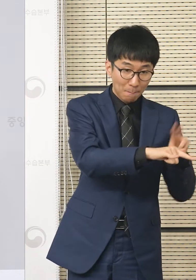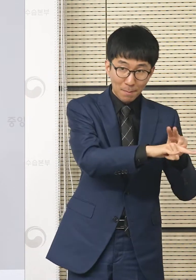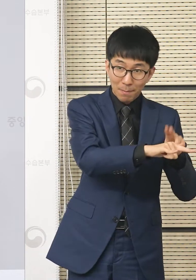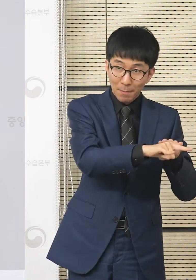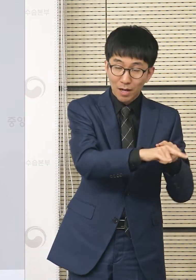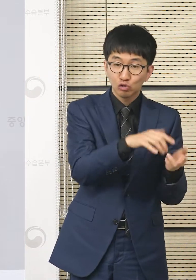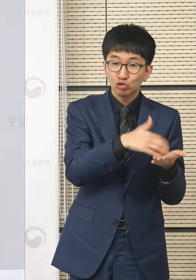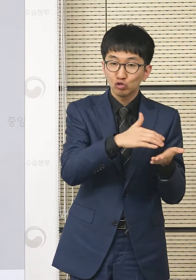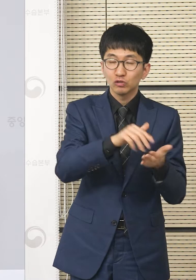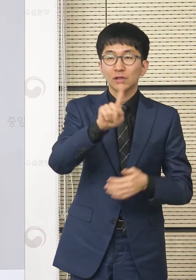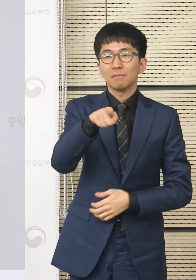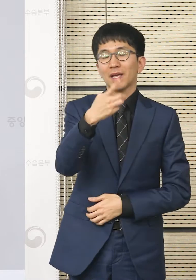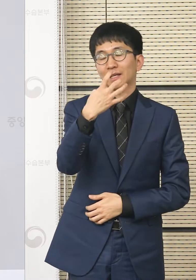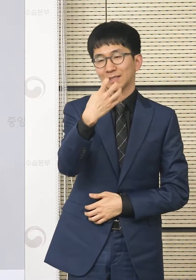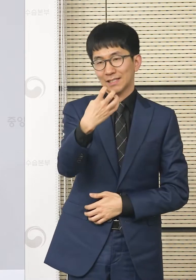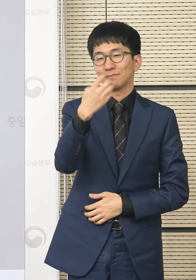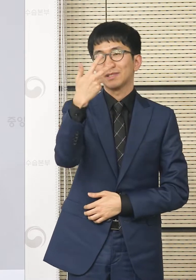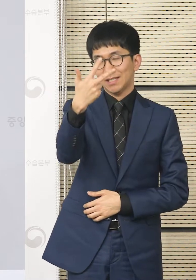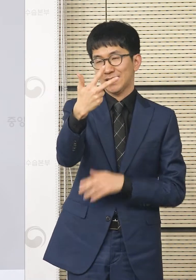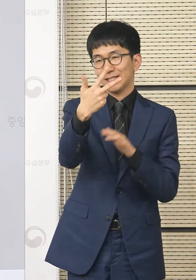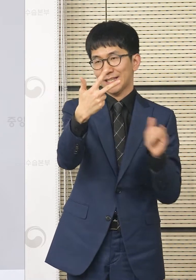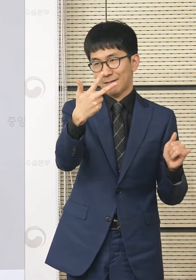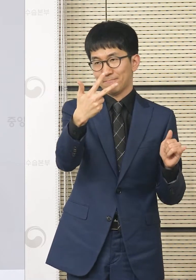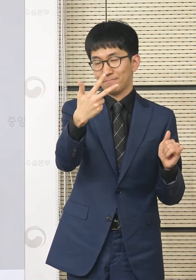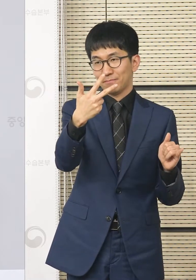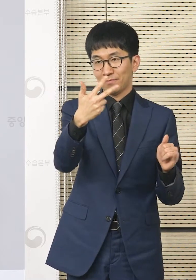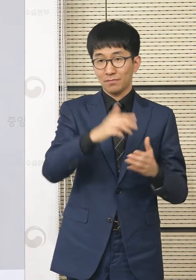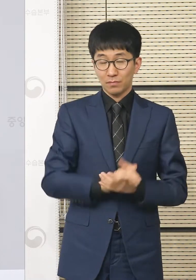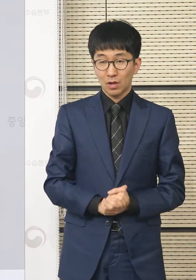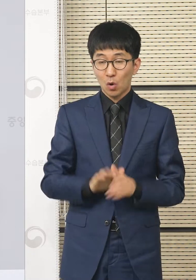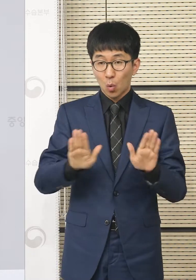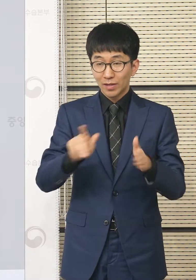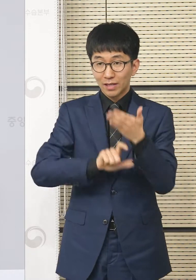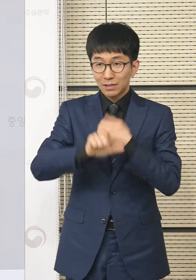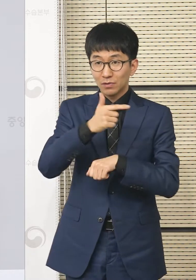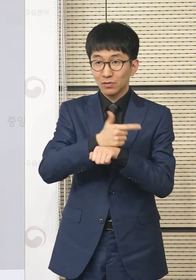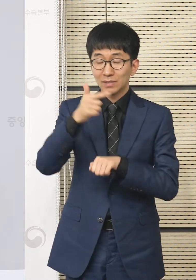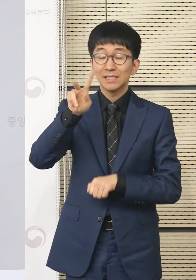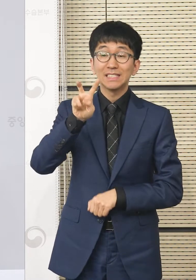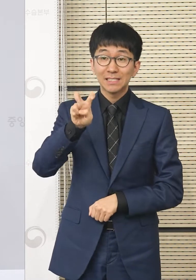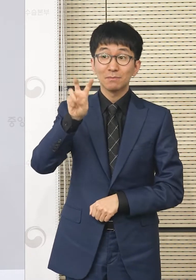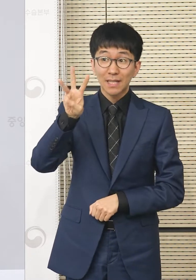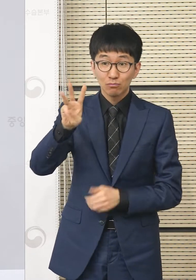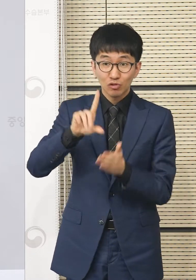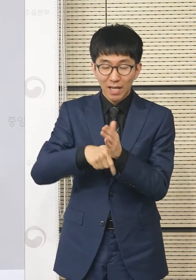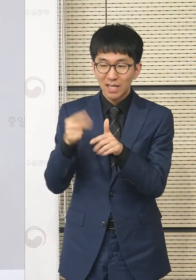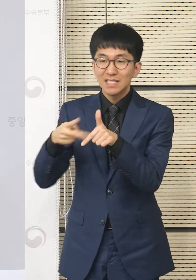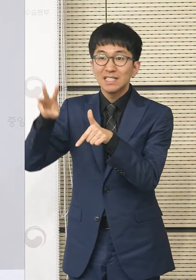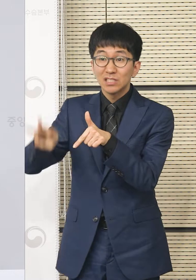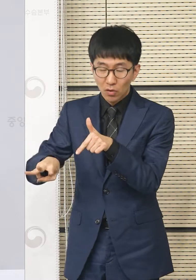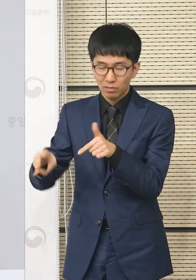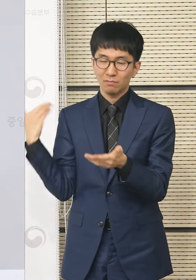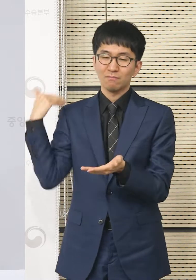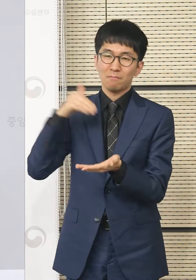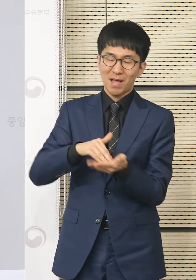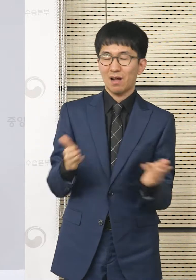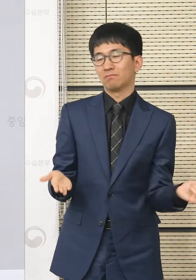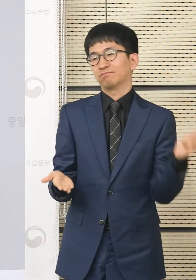가족분들 147명을 태우고 오늘 아침 6시 23분에 인천공항에